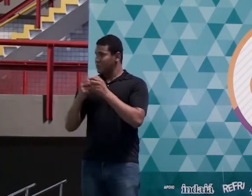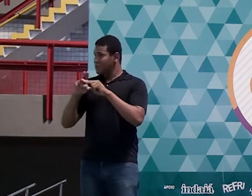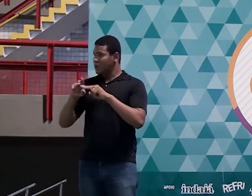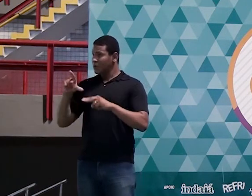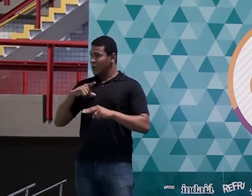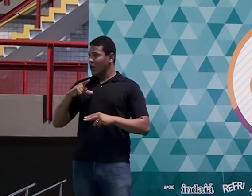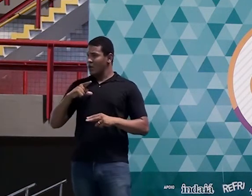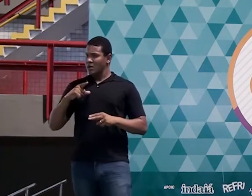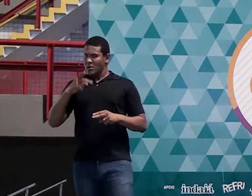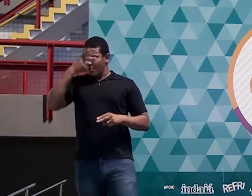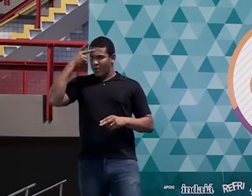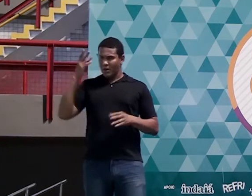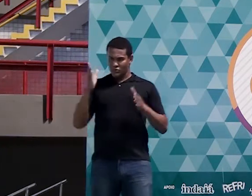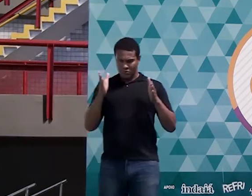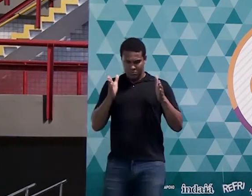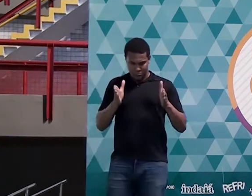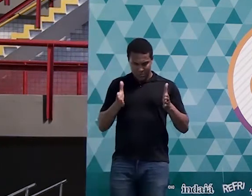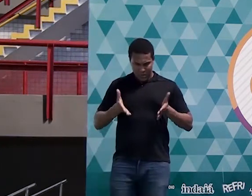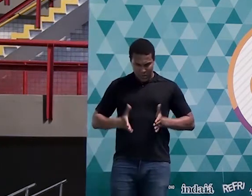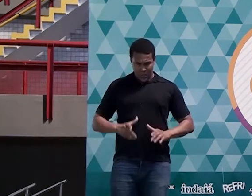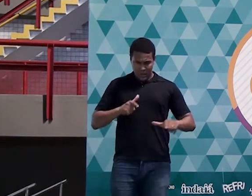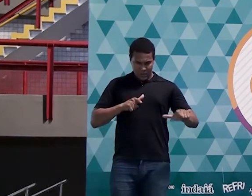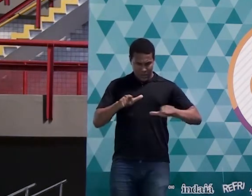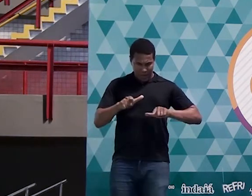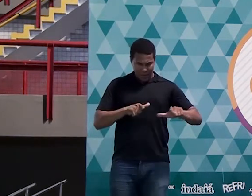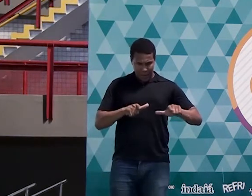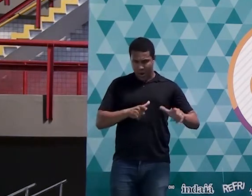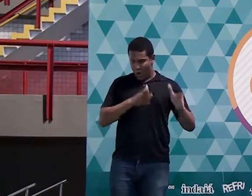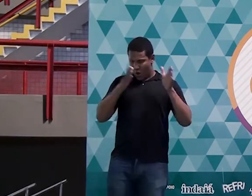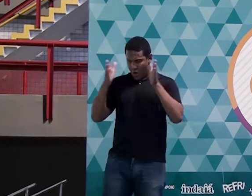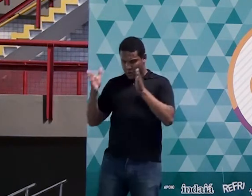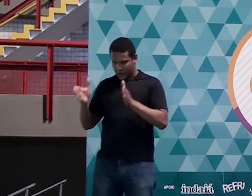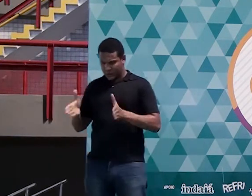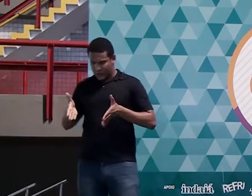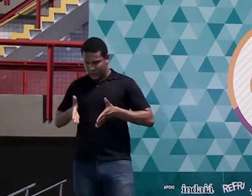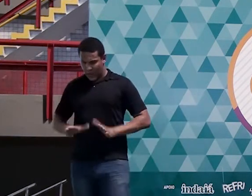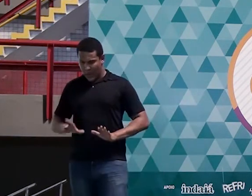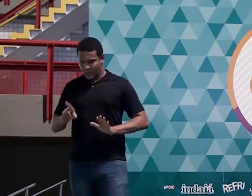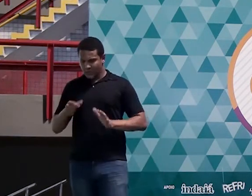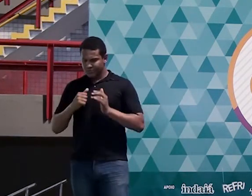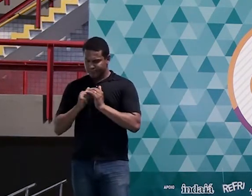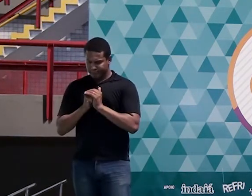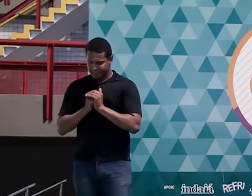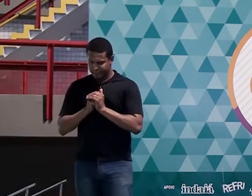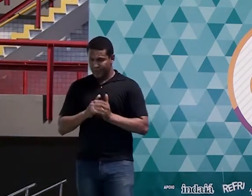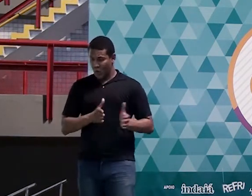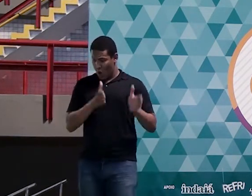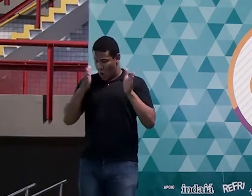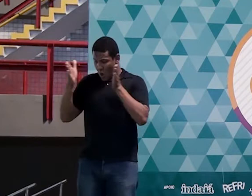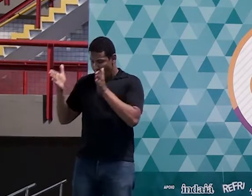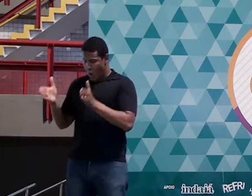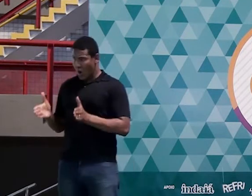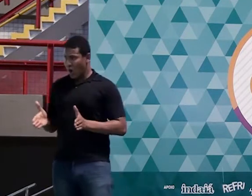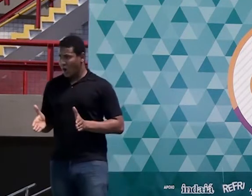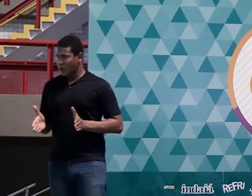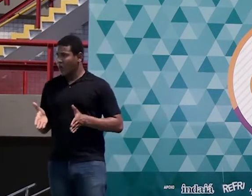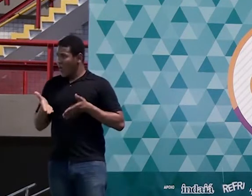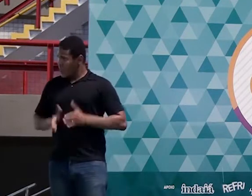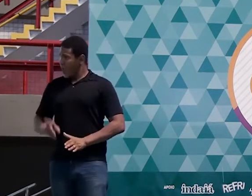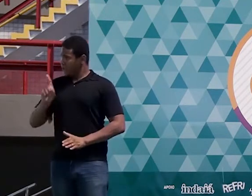para trabalhar, outras nascem para cuidar das orações e outras para lutar. Então ela não era contra,